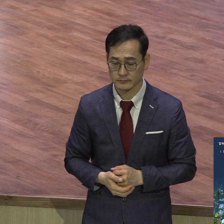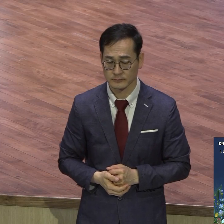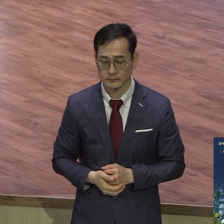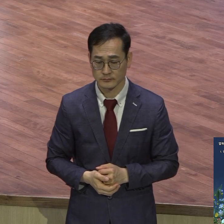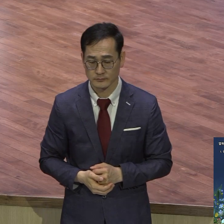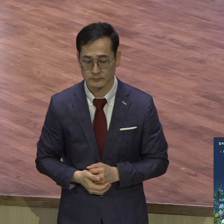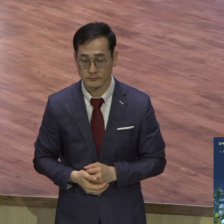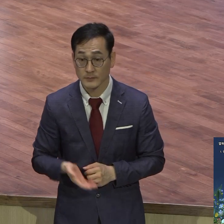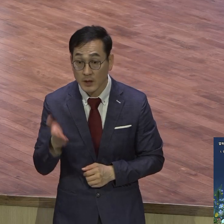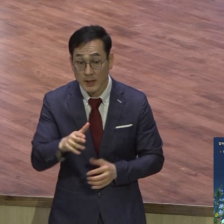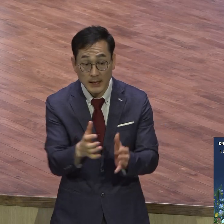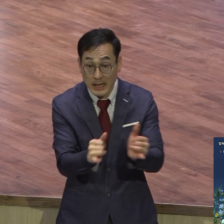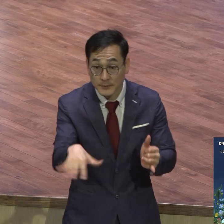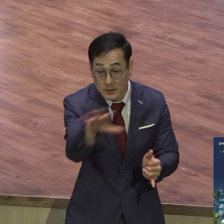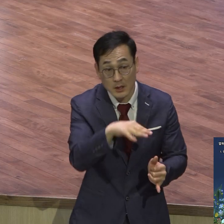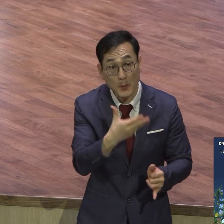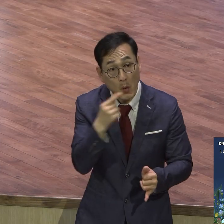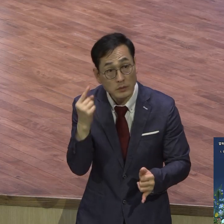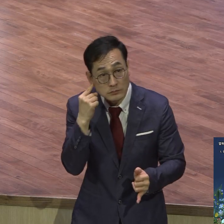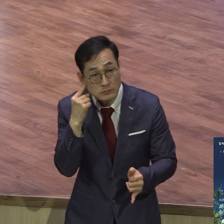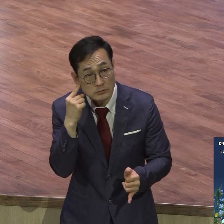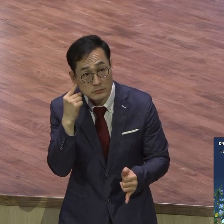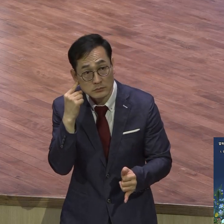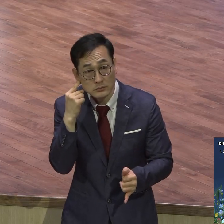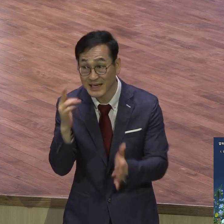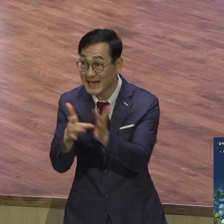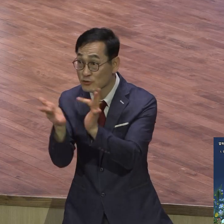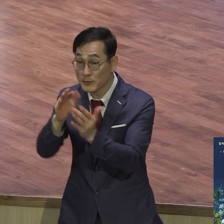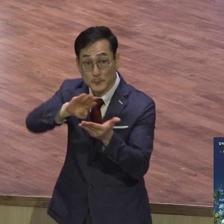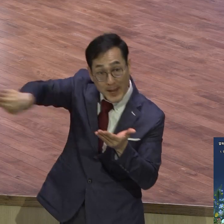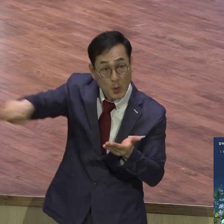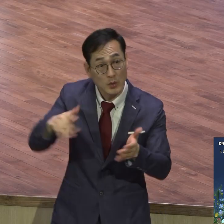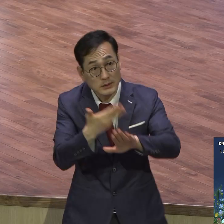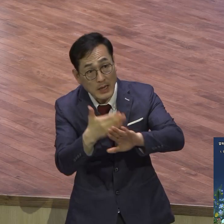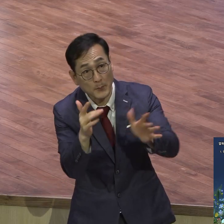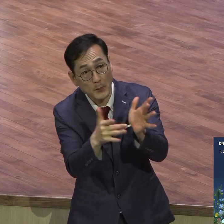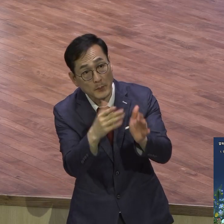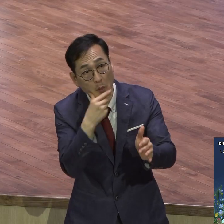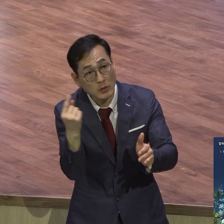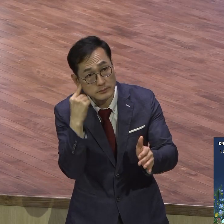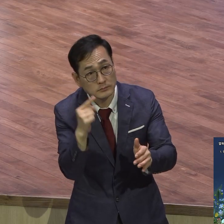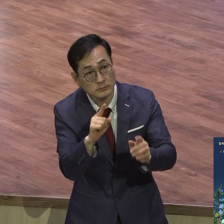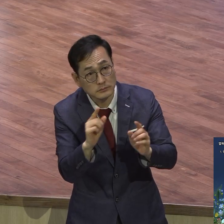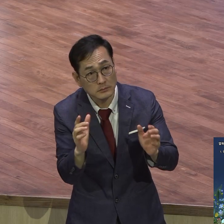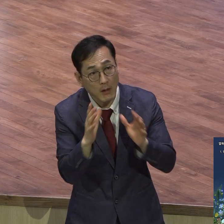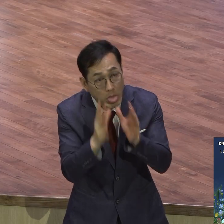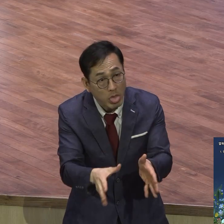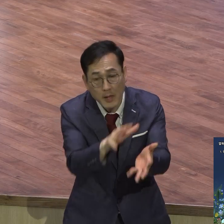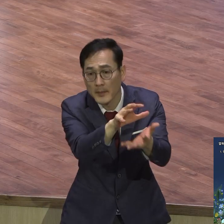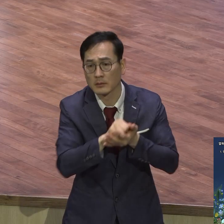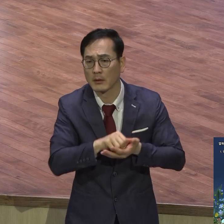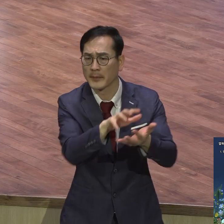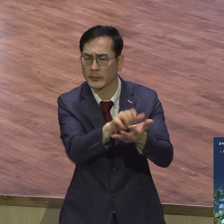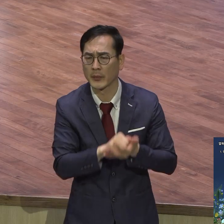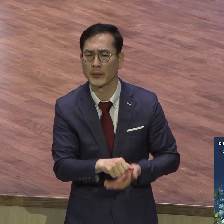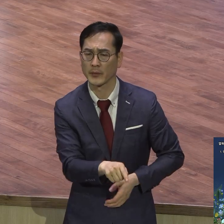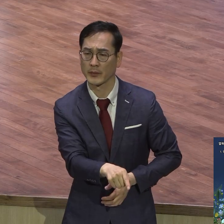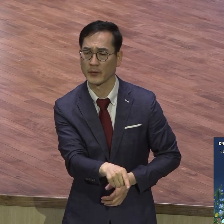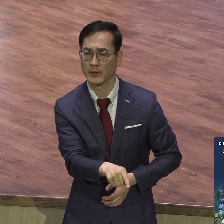용납했을 문제가 있어요. 다른 복음인데 다른 예수인데 이거 분별력이 없어가지고